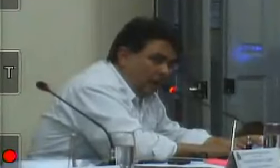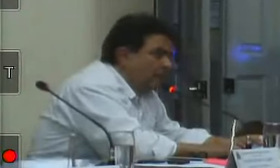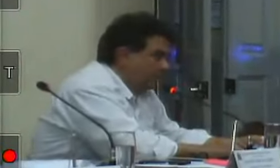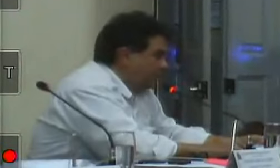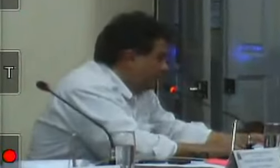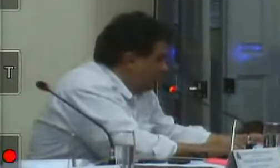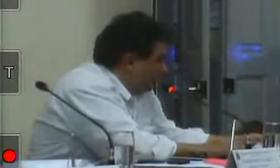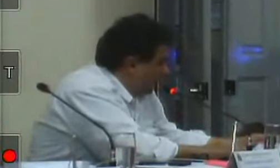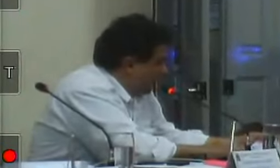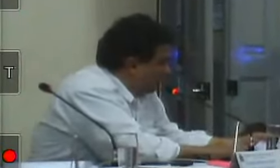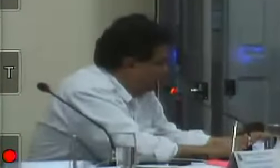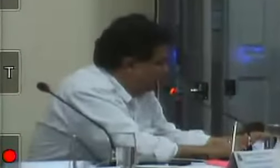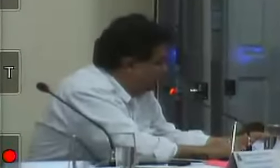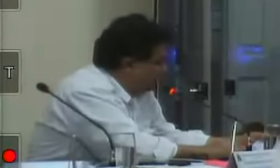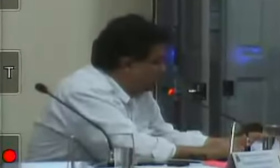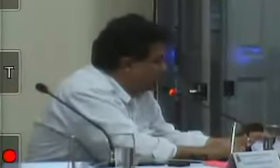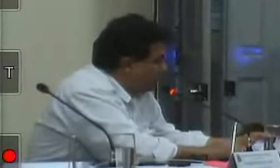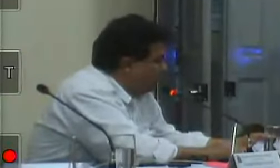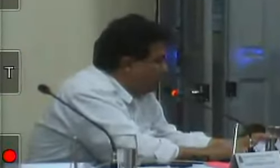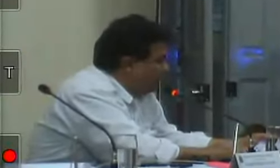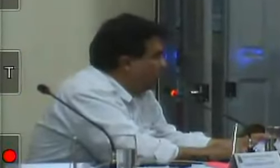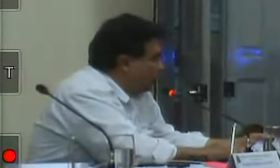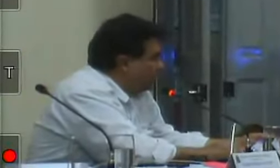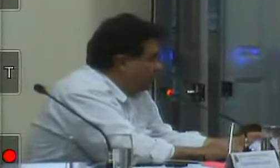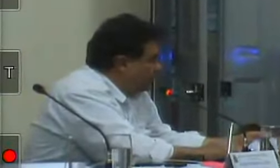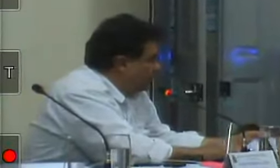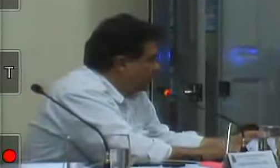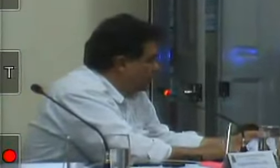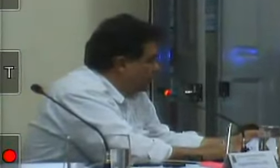Tá? Obrigado. 2 do 10 é outro, tem que...